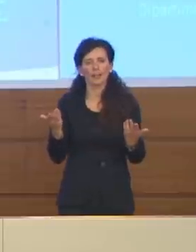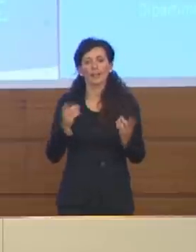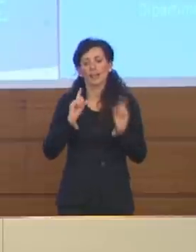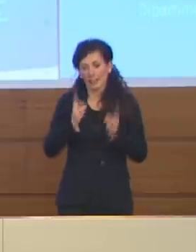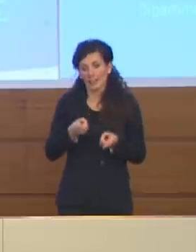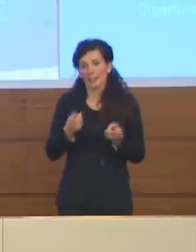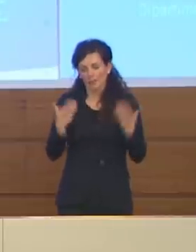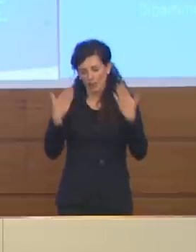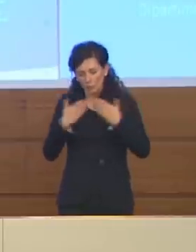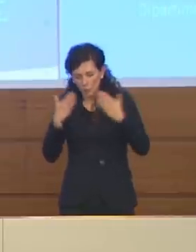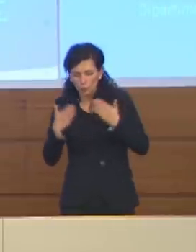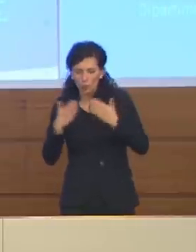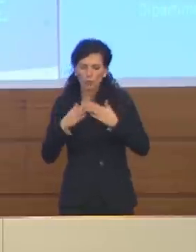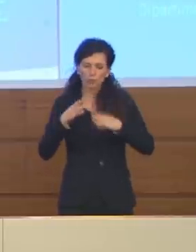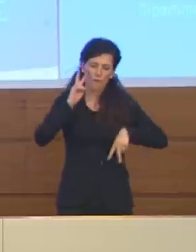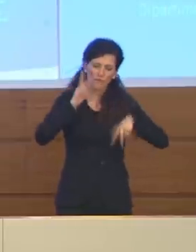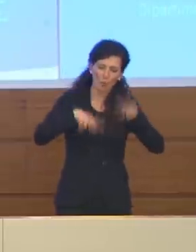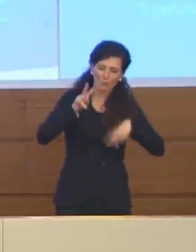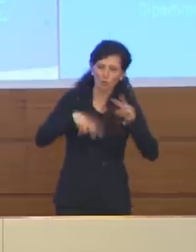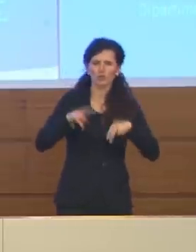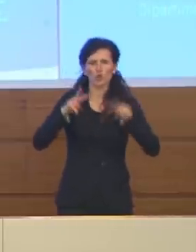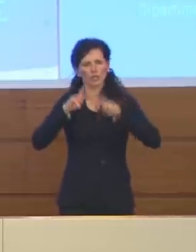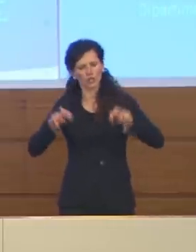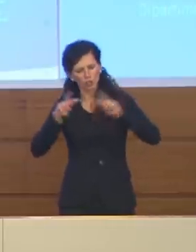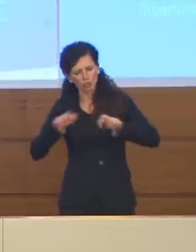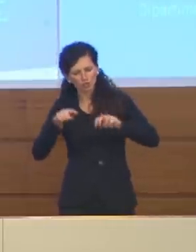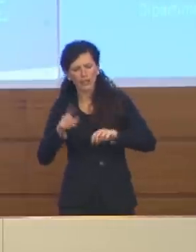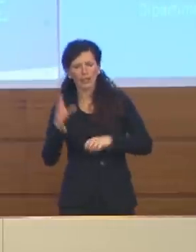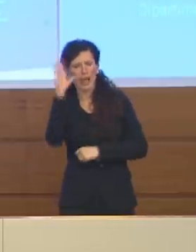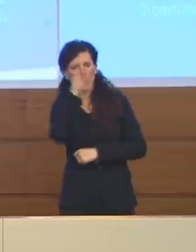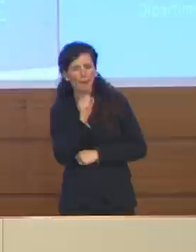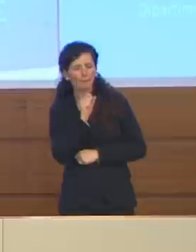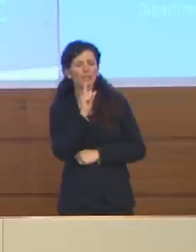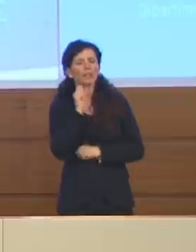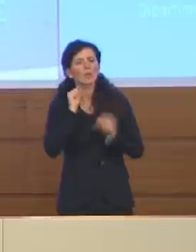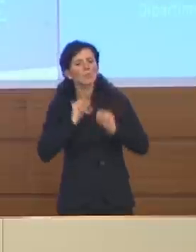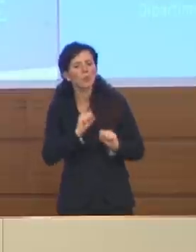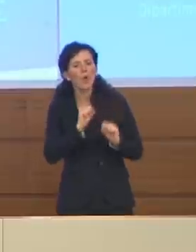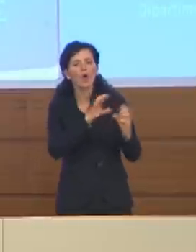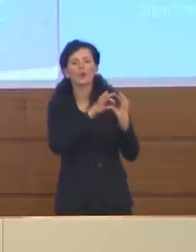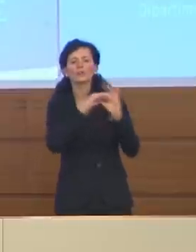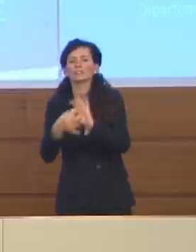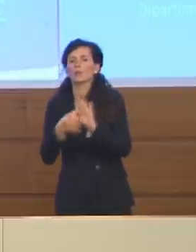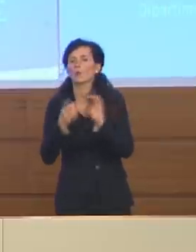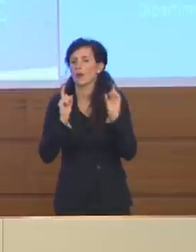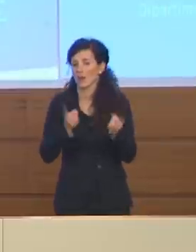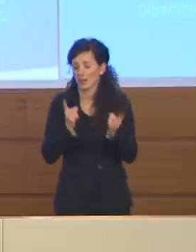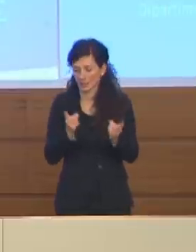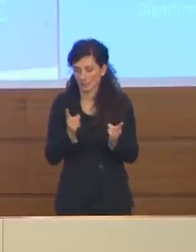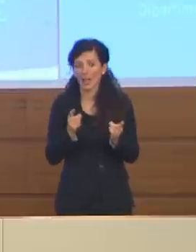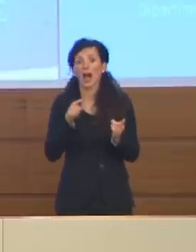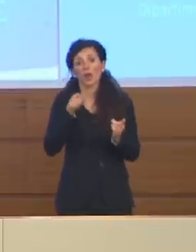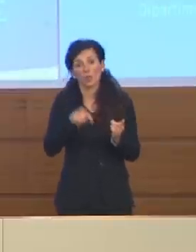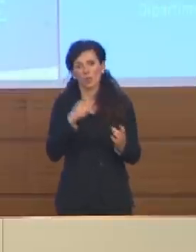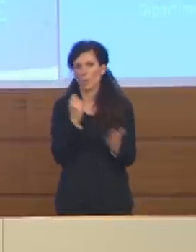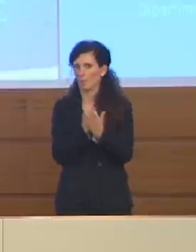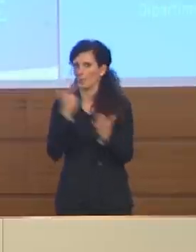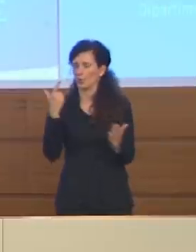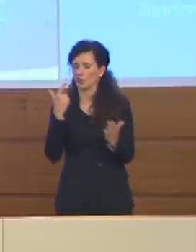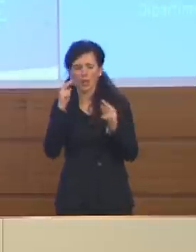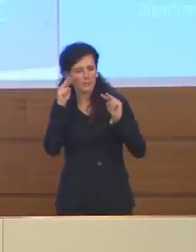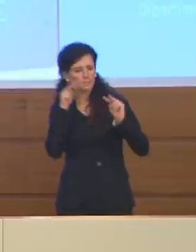delle valutazioni in maniera puntuale e prospettiche rigorosa per capire